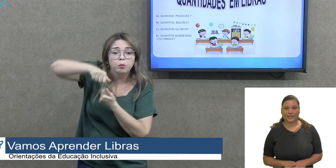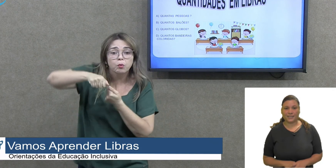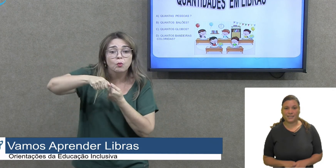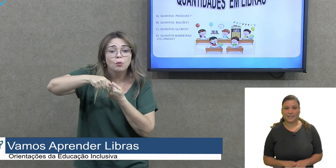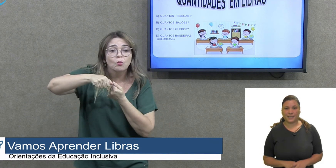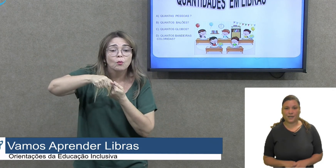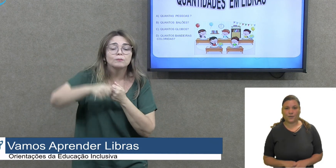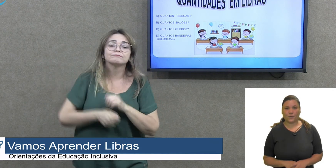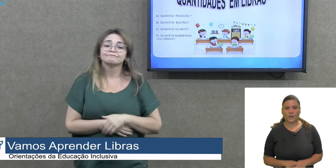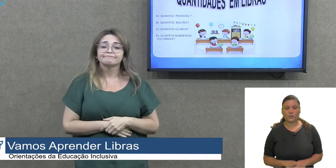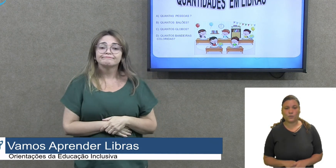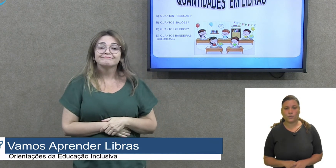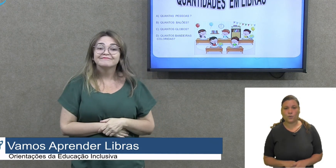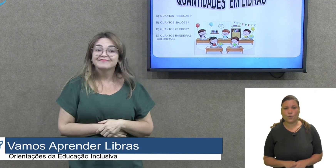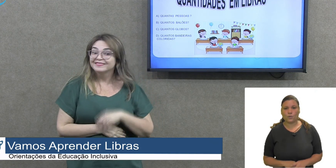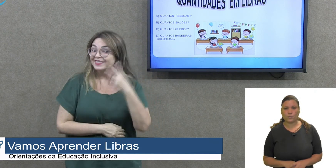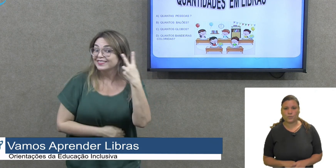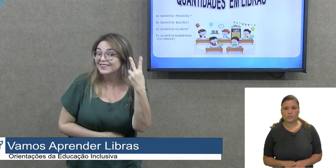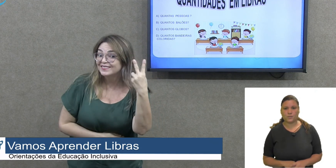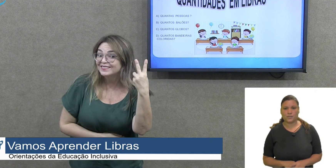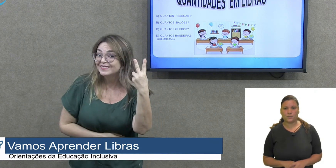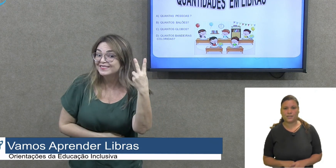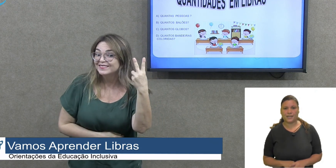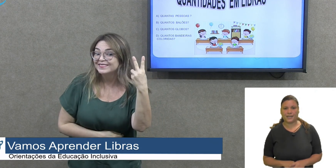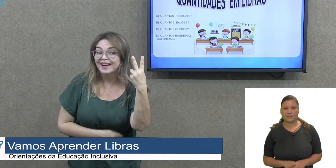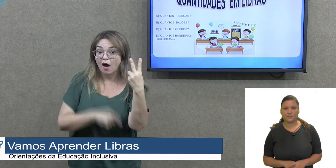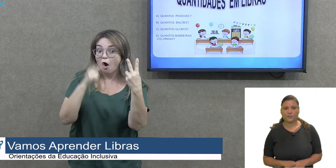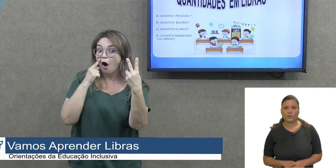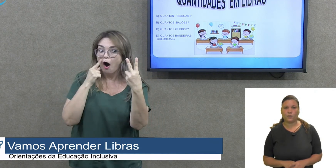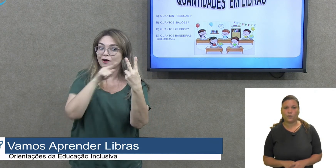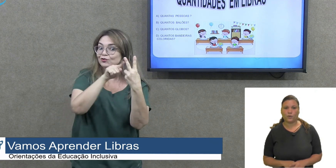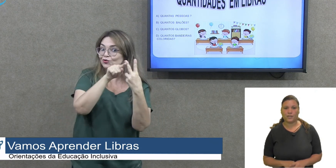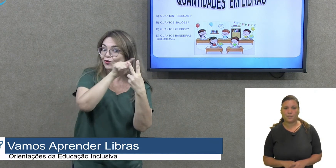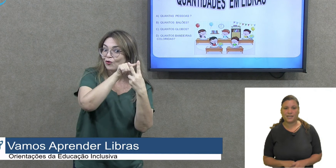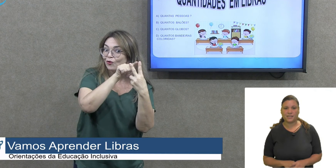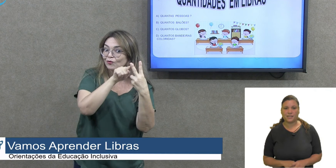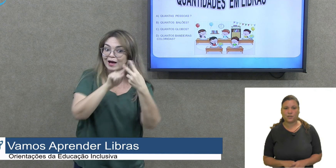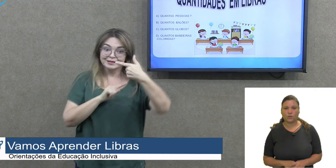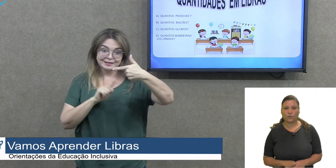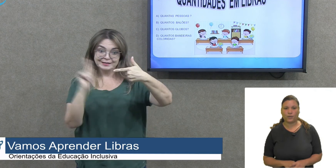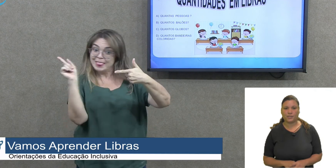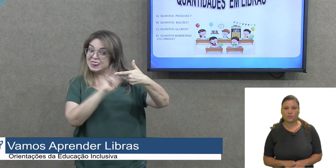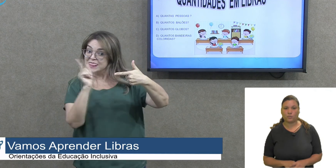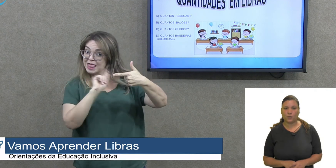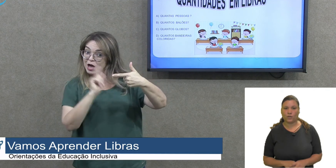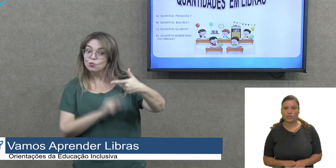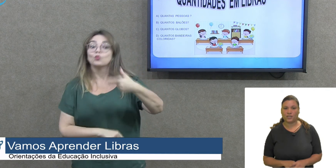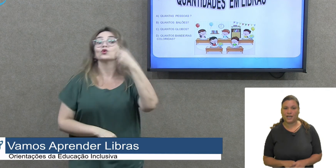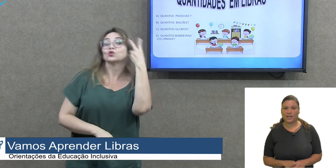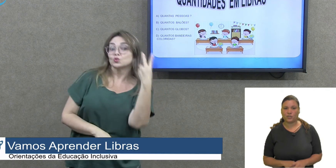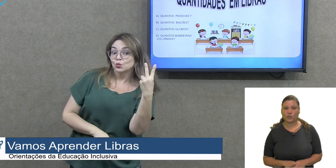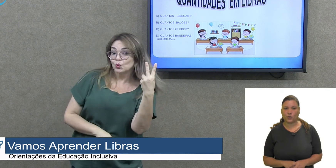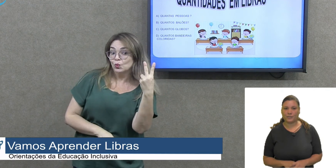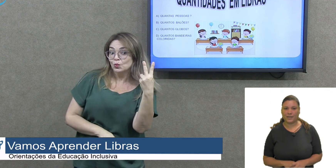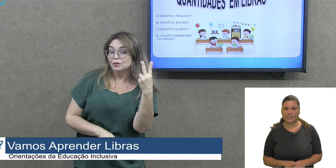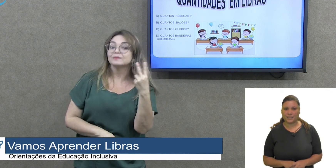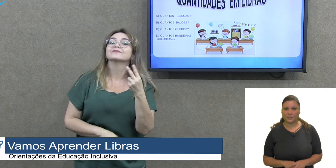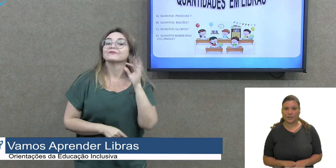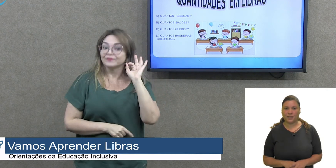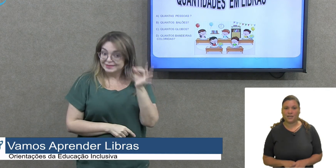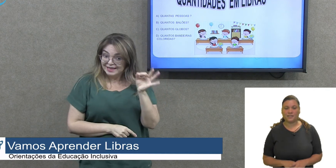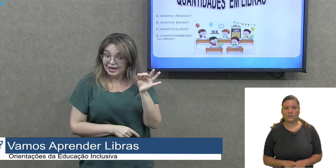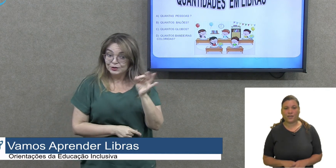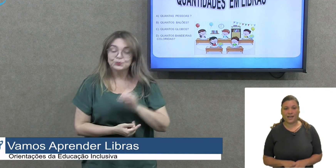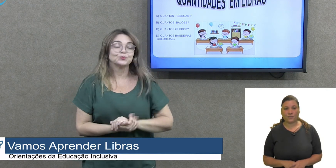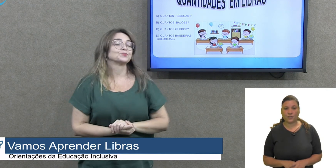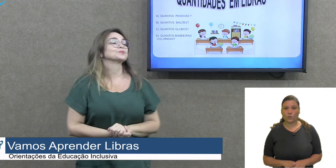Agora a letra C. Quantos globos? Quantos tem? 2. Presta atenção na configuração de mão. Quantidade, 2 para